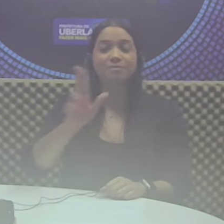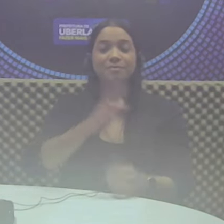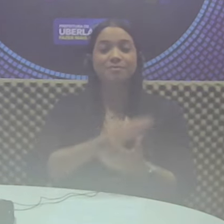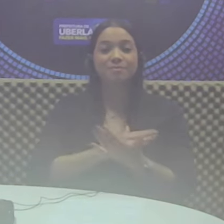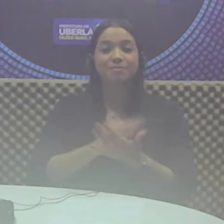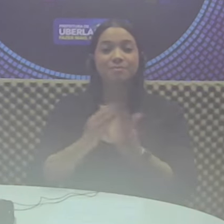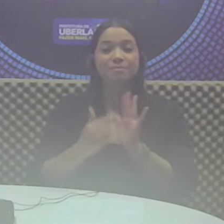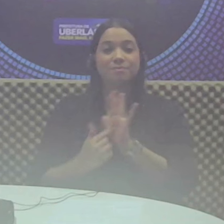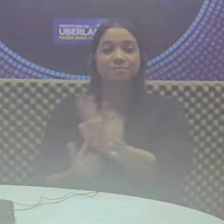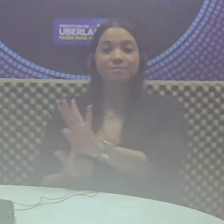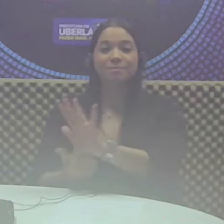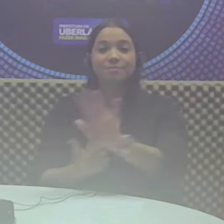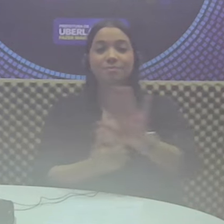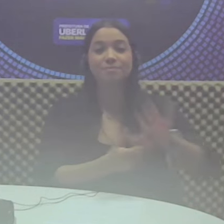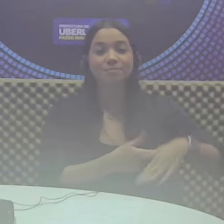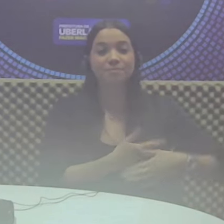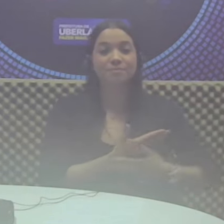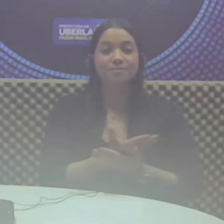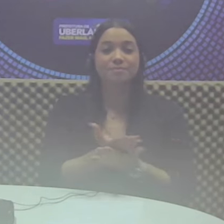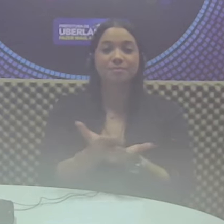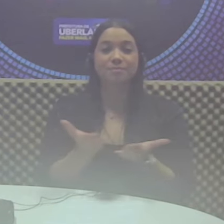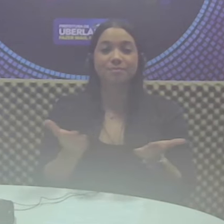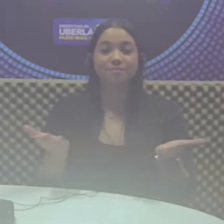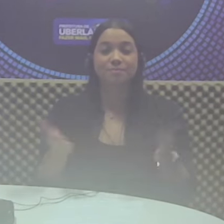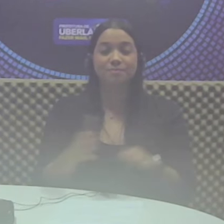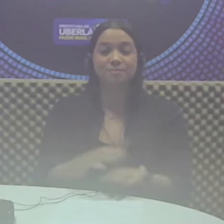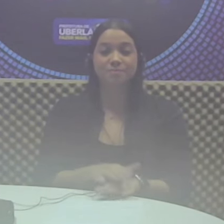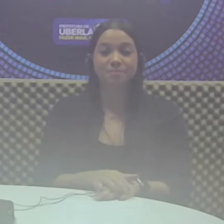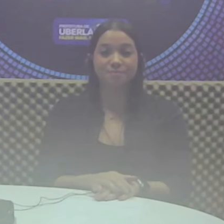Uberlândia no ar pra você.